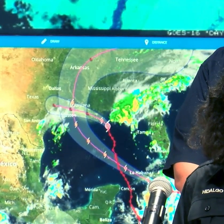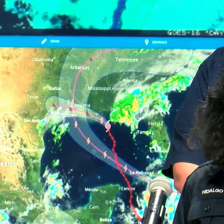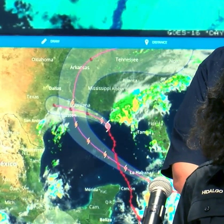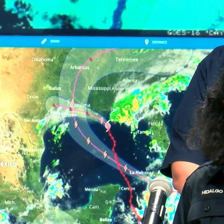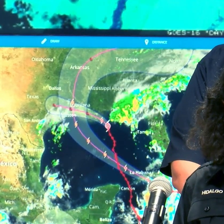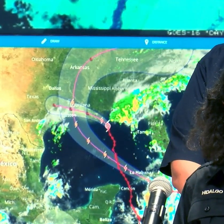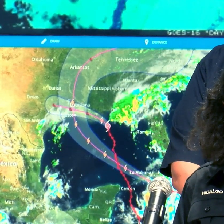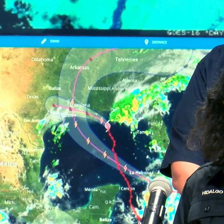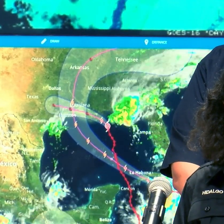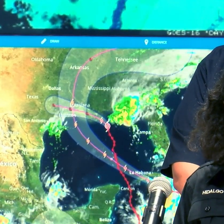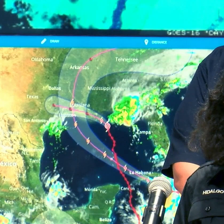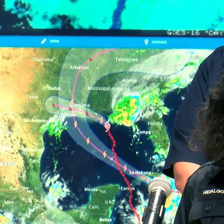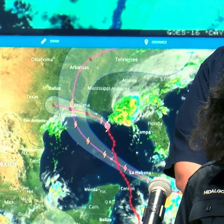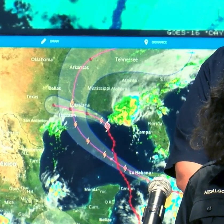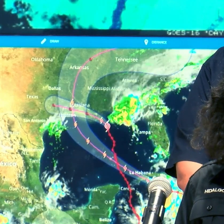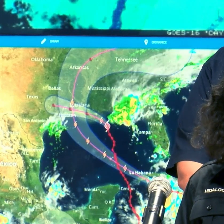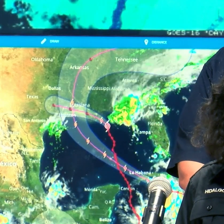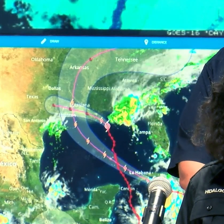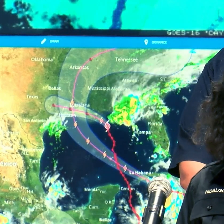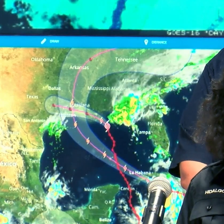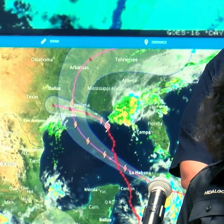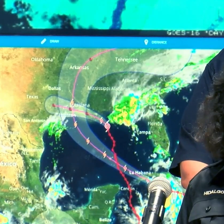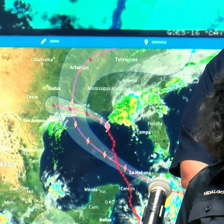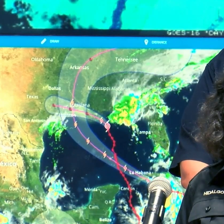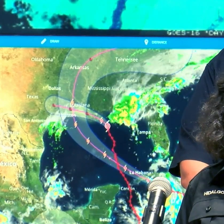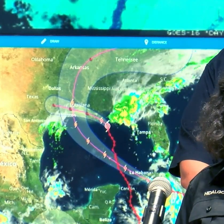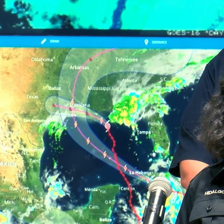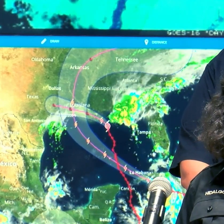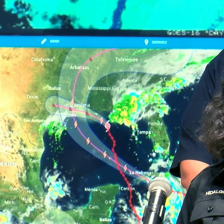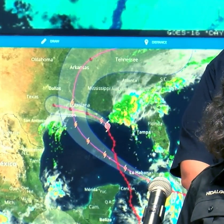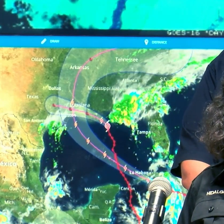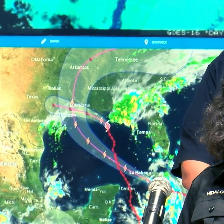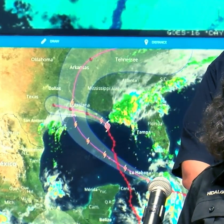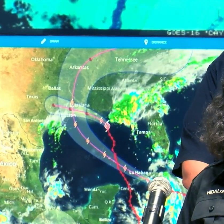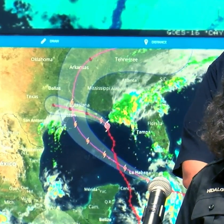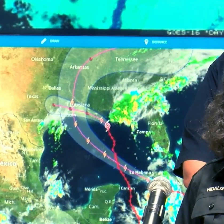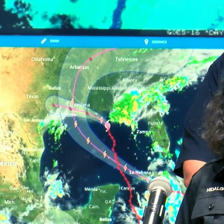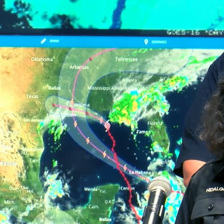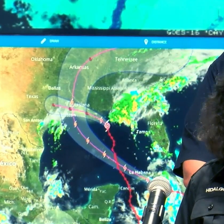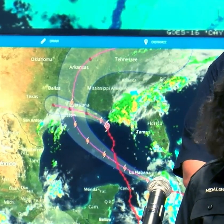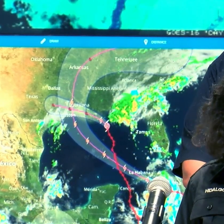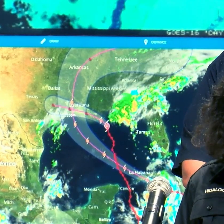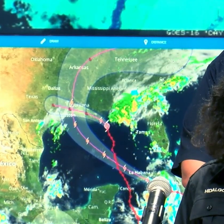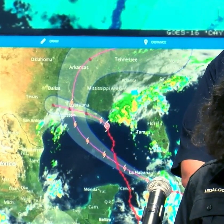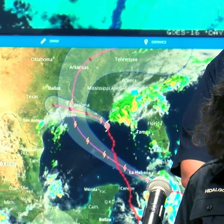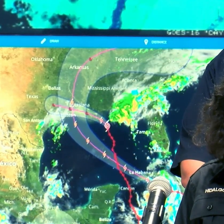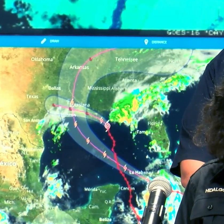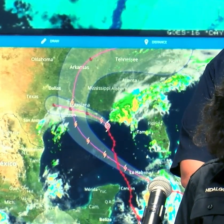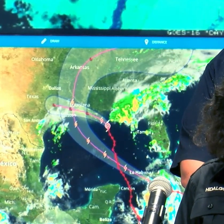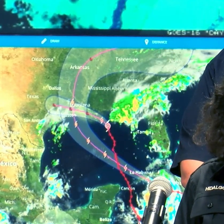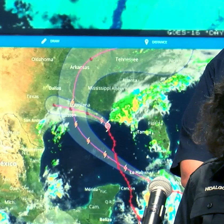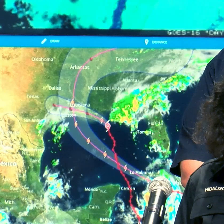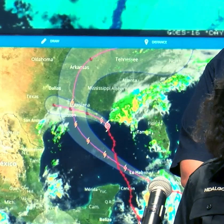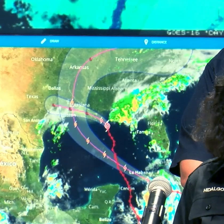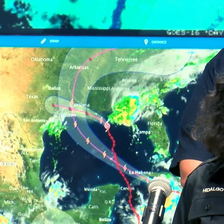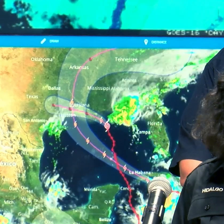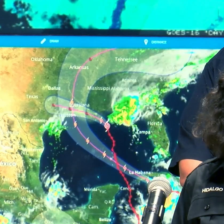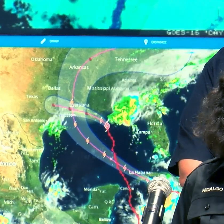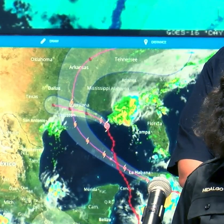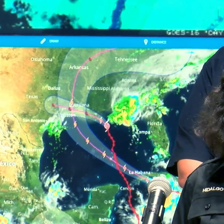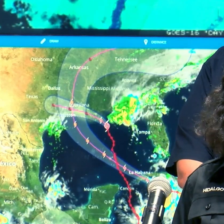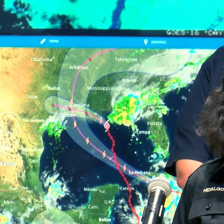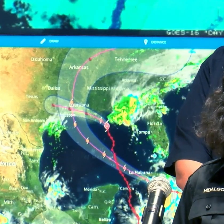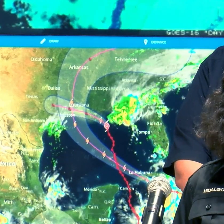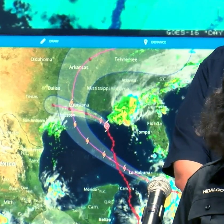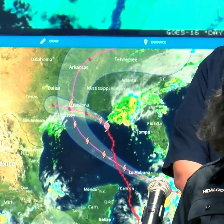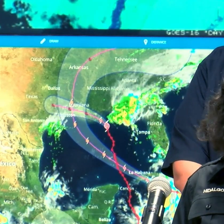Lo que sabemos en este momento es que las amenazas sustanciales de Marco ya se han reducido. Básicamente